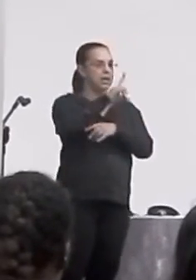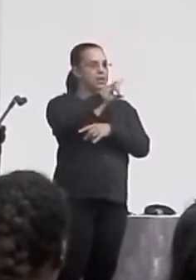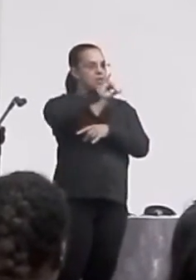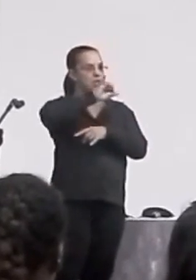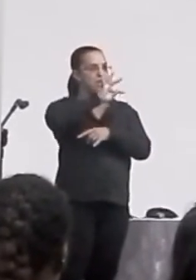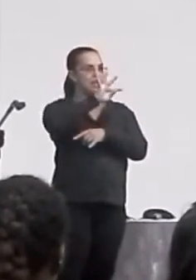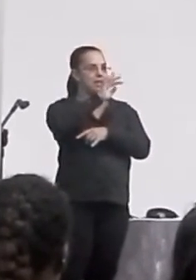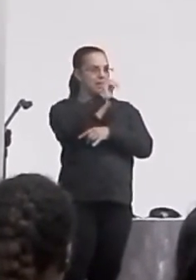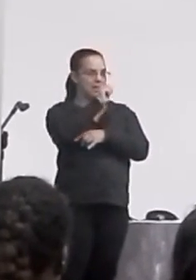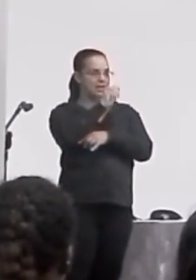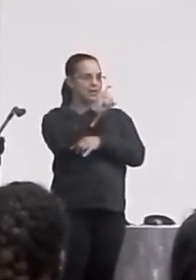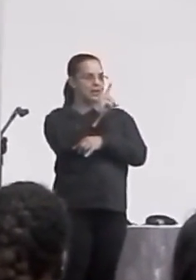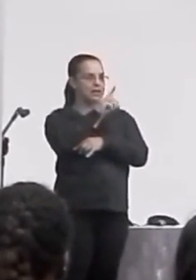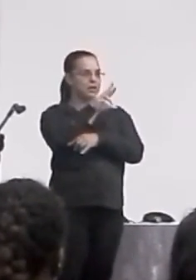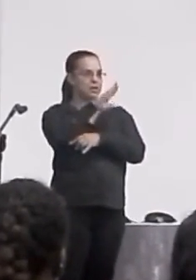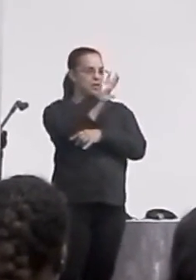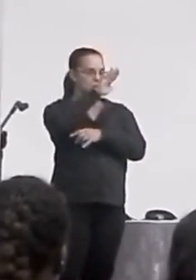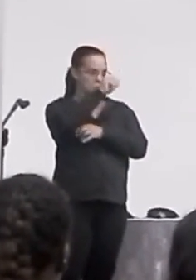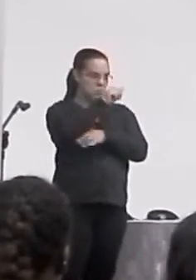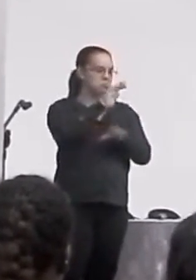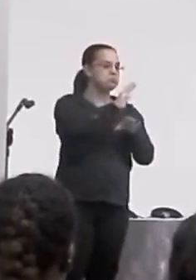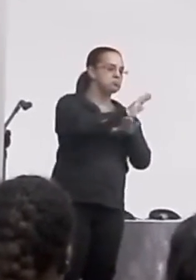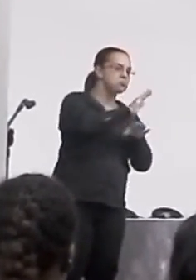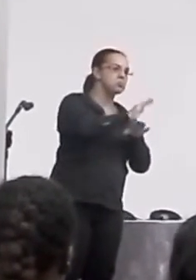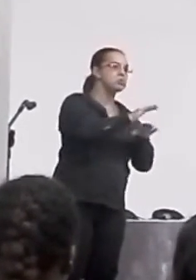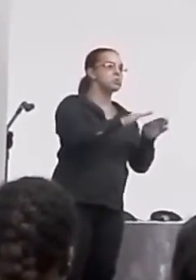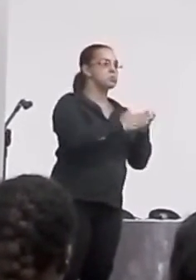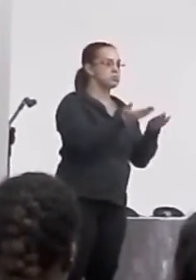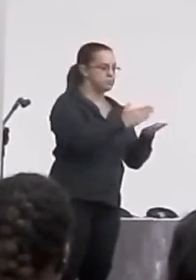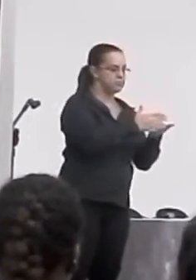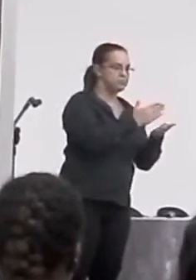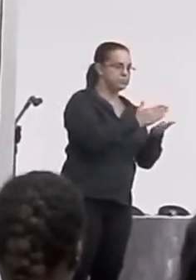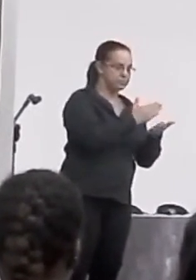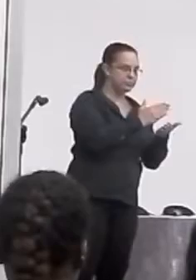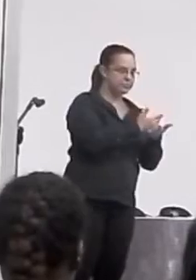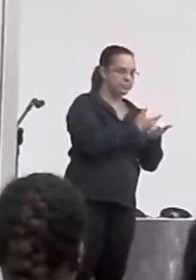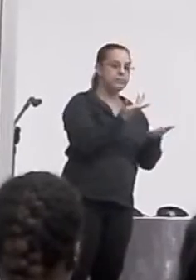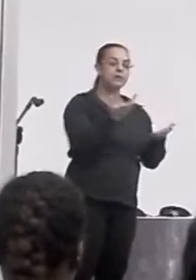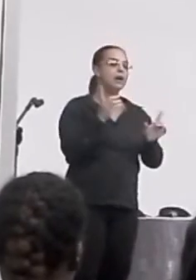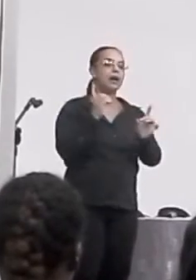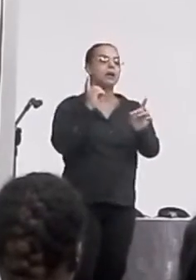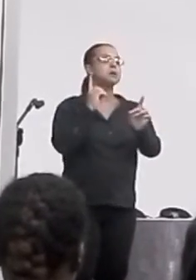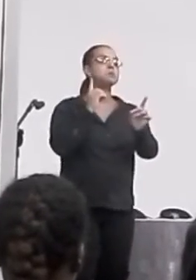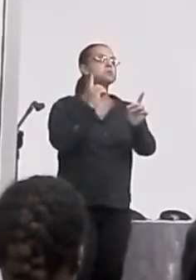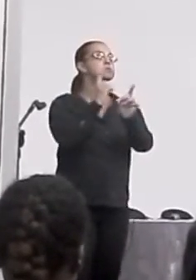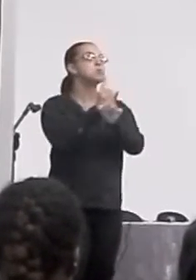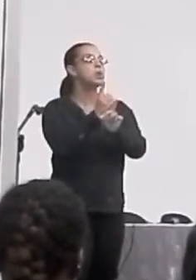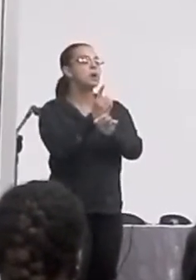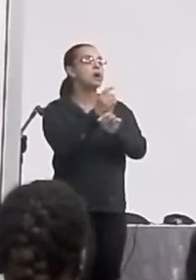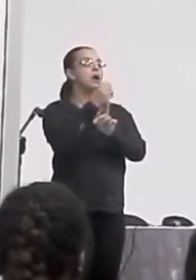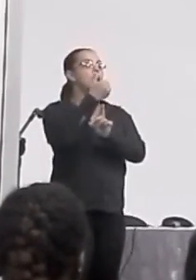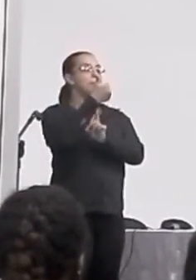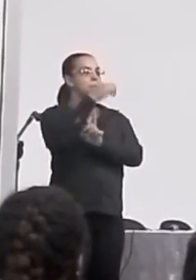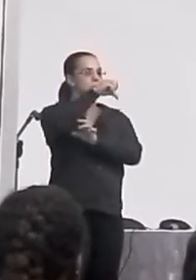1988 foi um ano onde nós de novo descobriam que o Heidegger era o Nazi. O Jacques Derrida